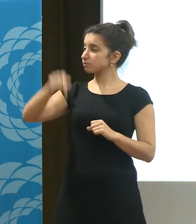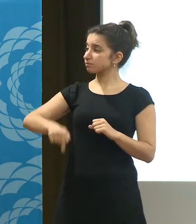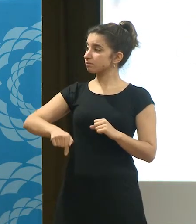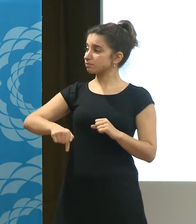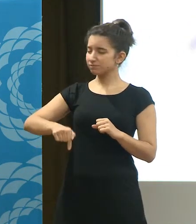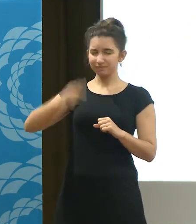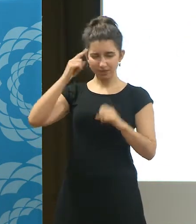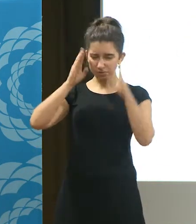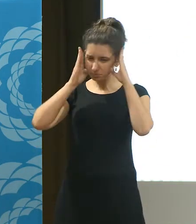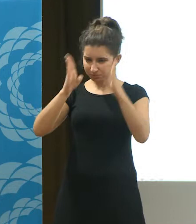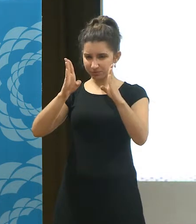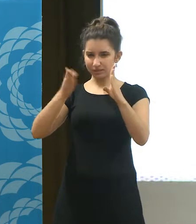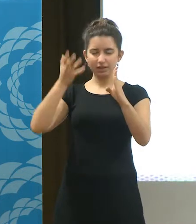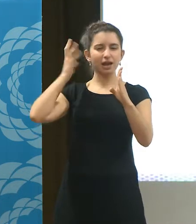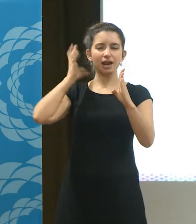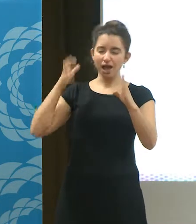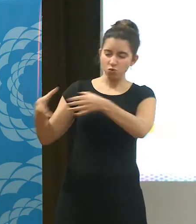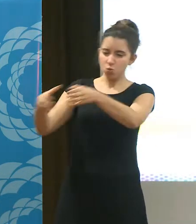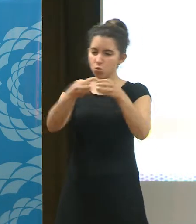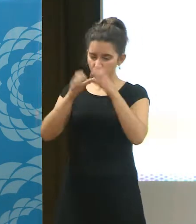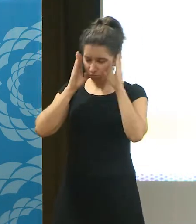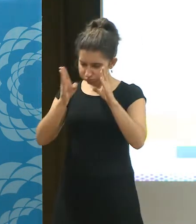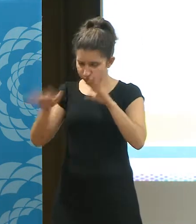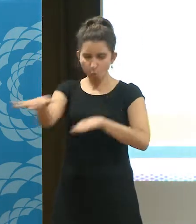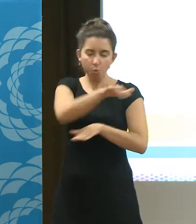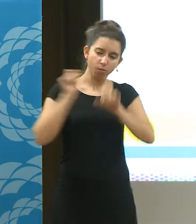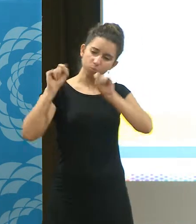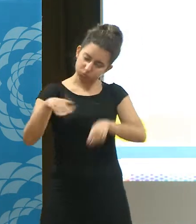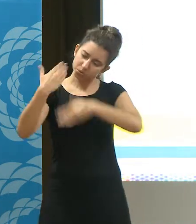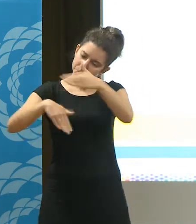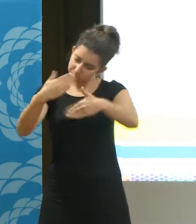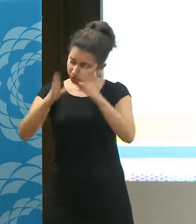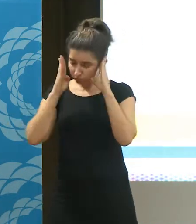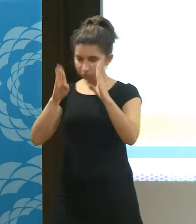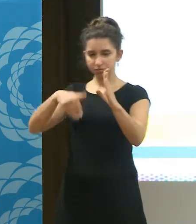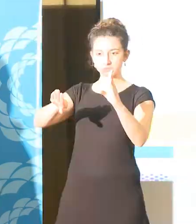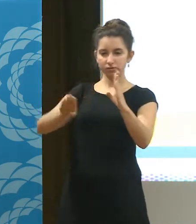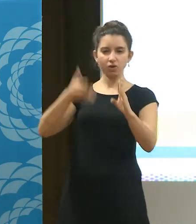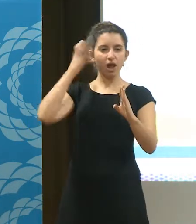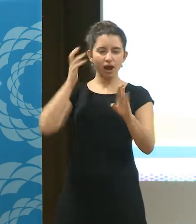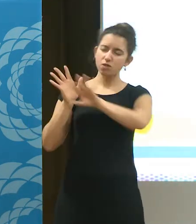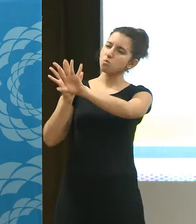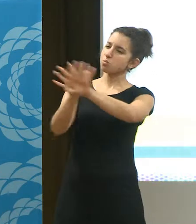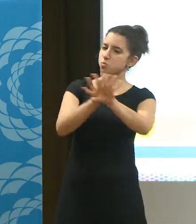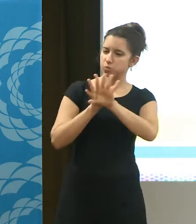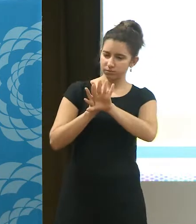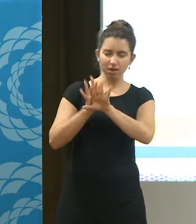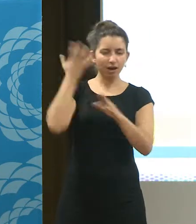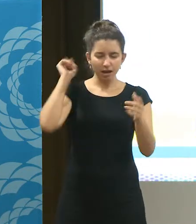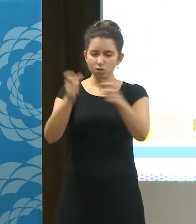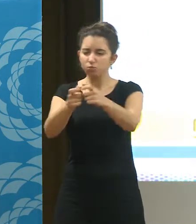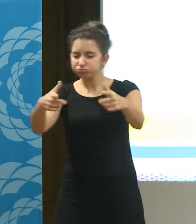seguir apostando a la construcción de medios comunitarios, alternativos y populares. Es por eso que apoyamos a las radios que viven creciendo en los